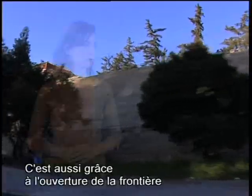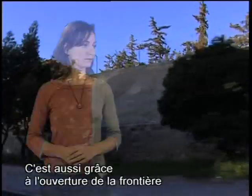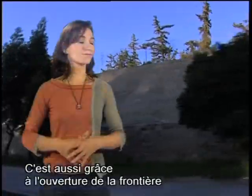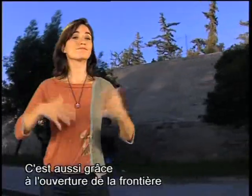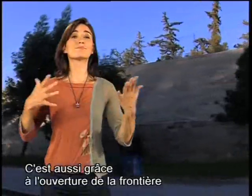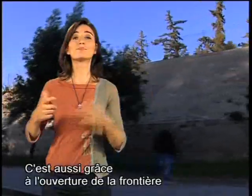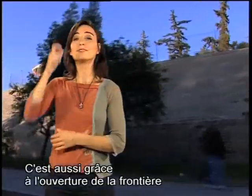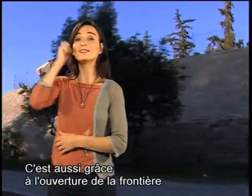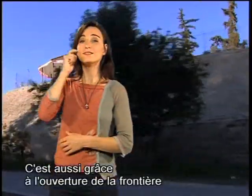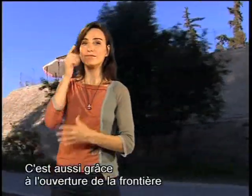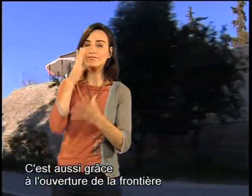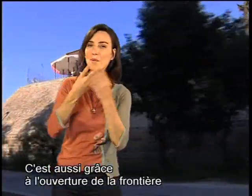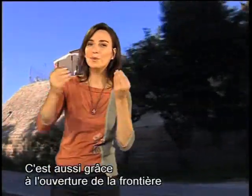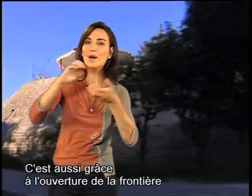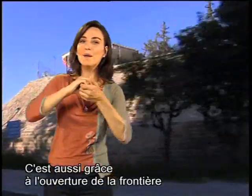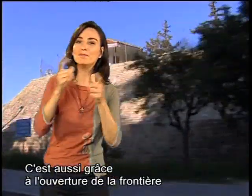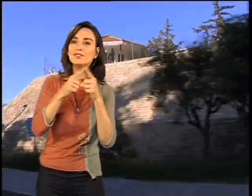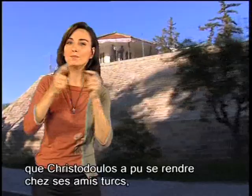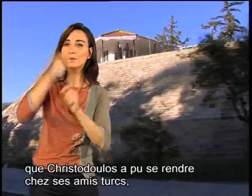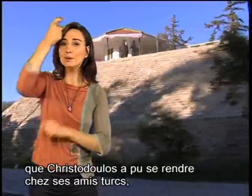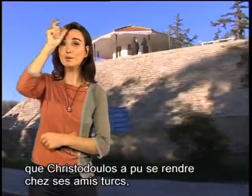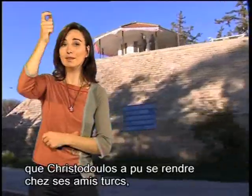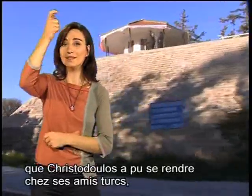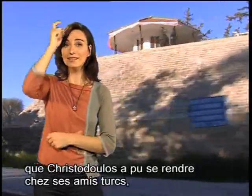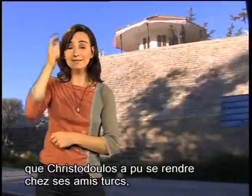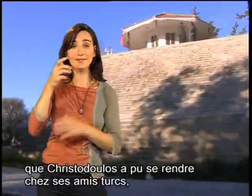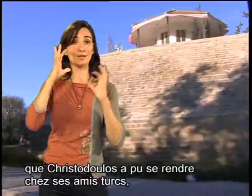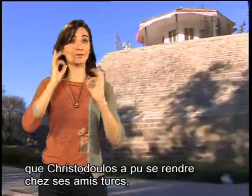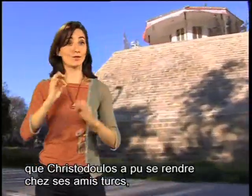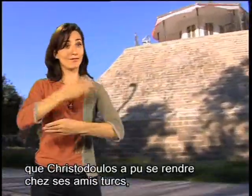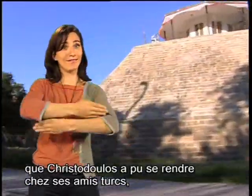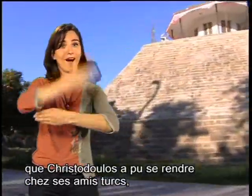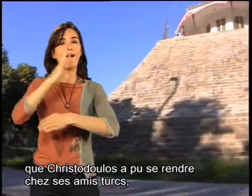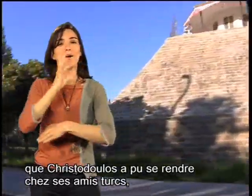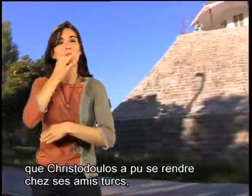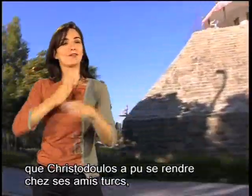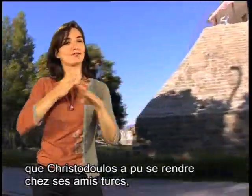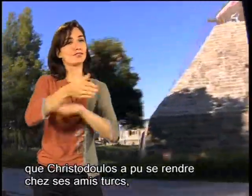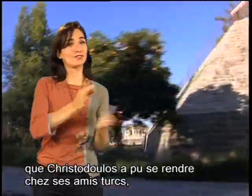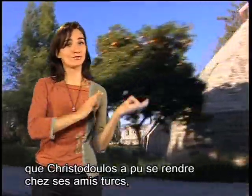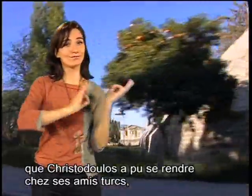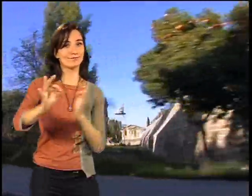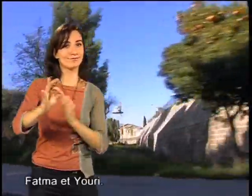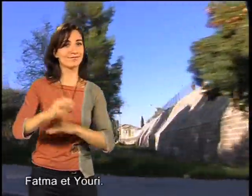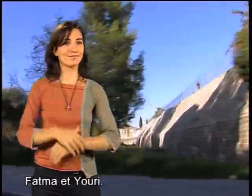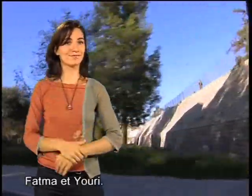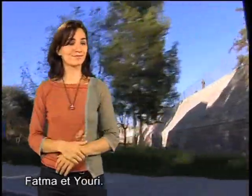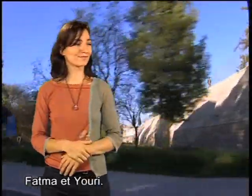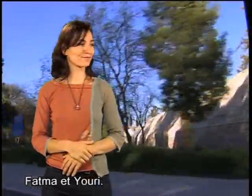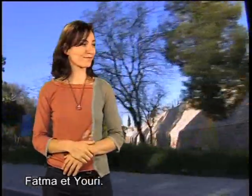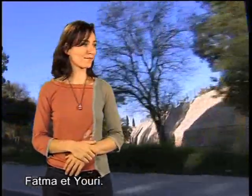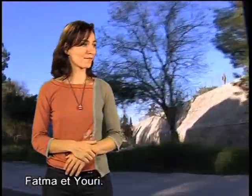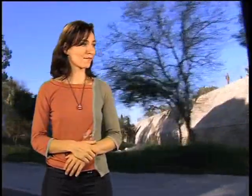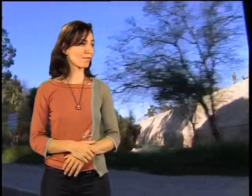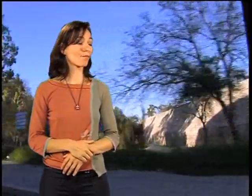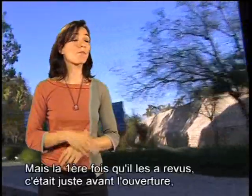sih C'est aussi grâce à l'ouverture de la frontière que Christo Doulos a pu se rendre chez ses amis turcs Fatma et Yuri.